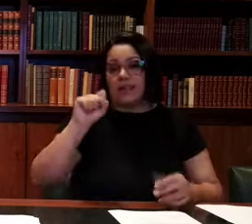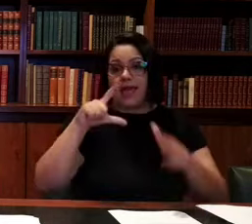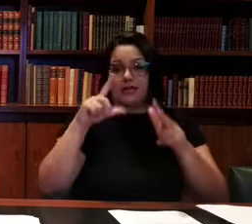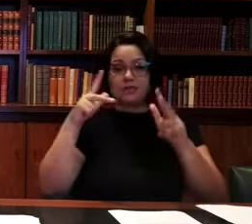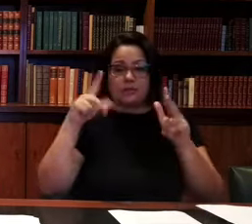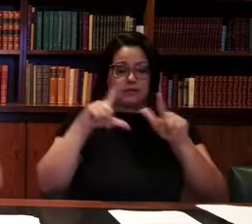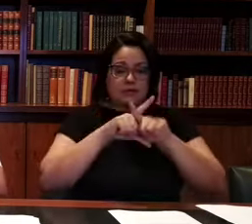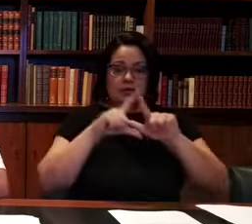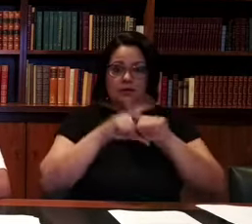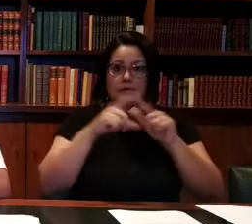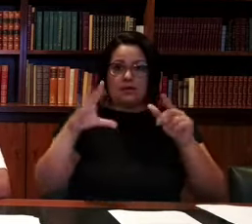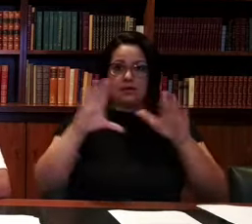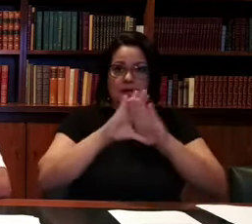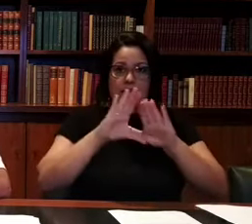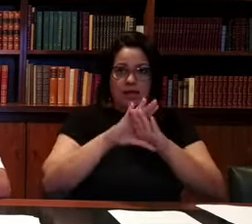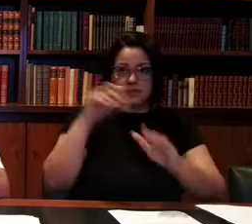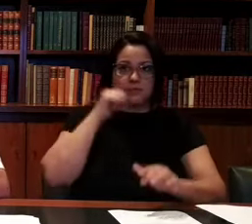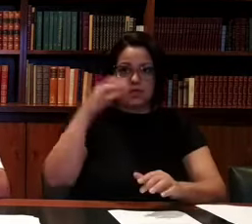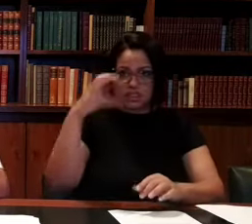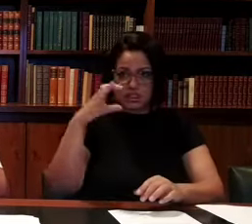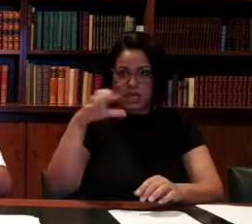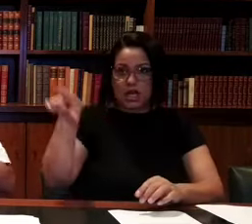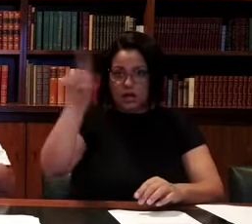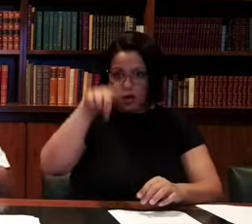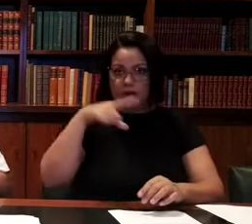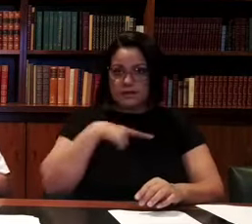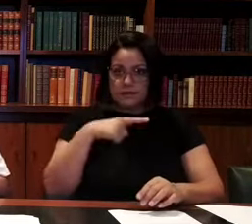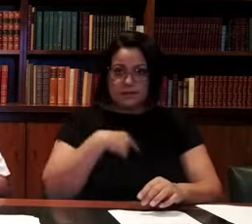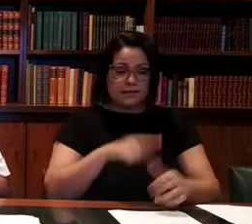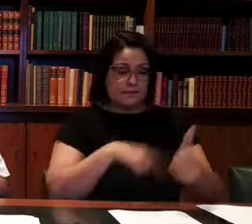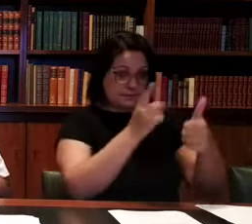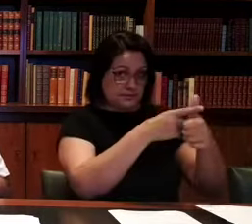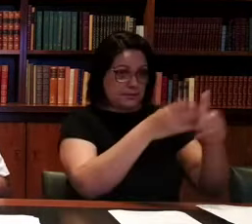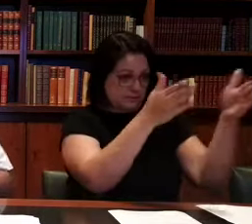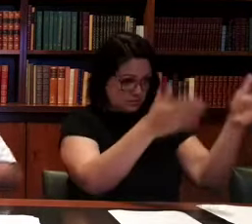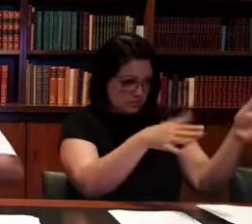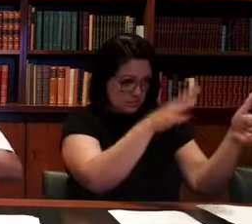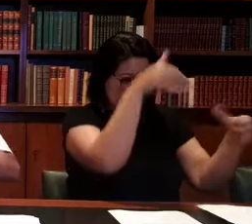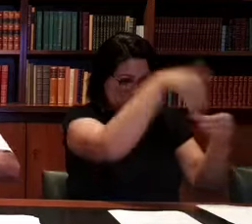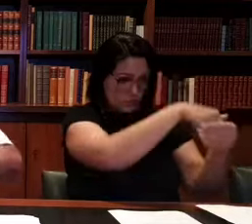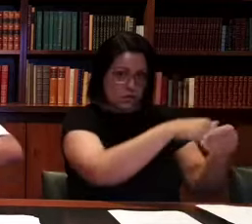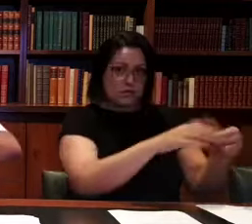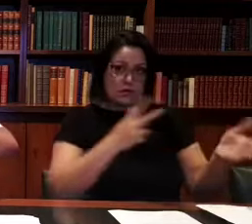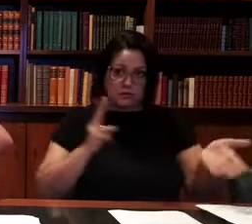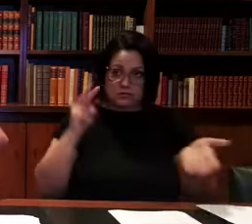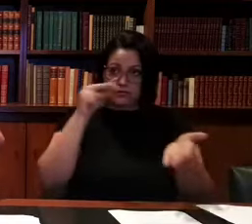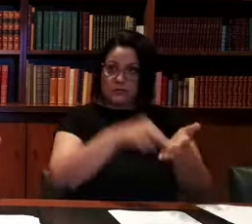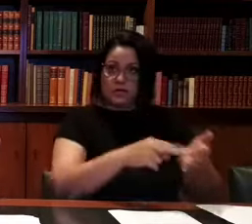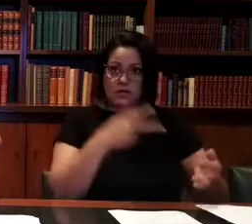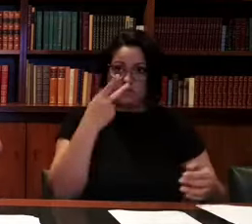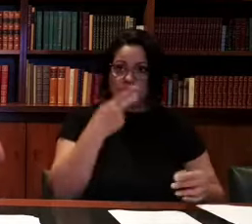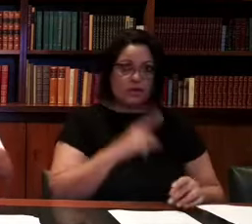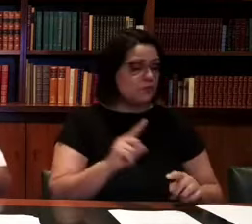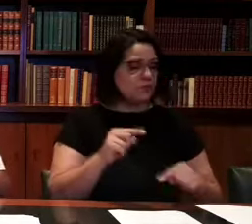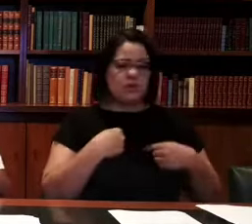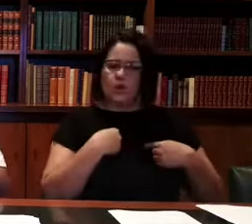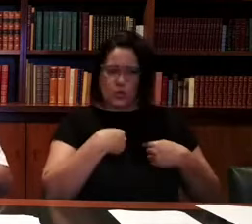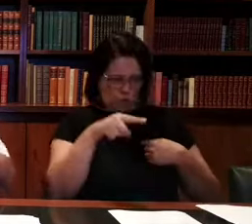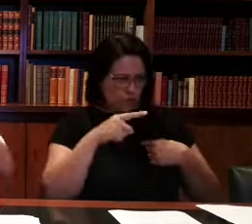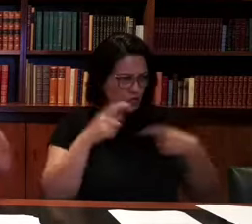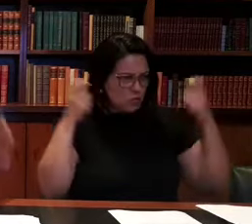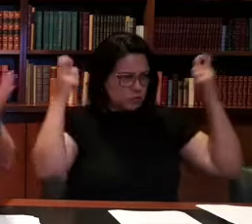na 2ª Instância o pedido eu acredito As pessoas só na 2ª Instância né eu fui eu falei porque não ia numa parada do orgulho